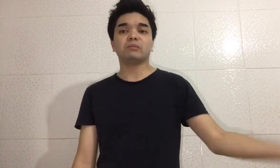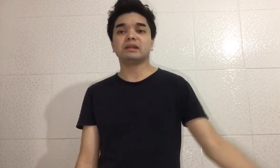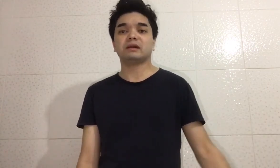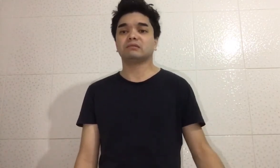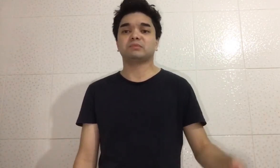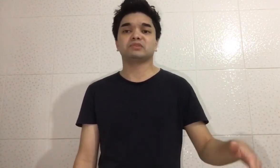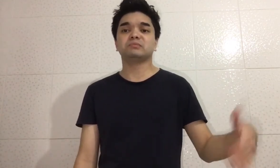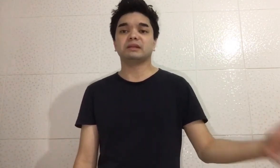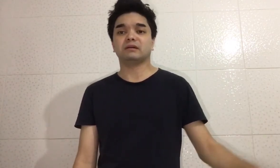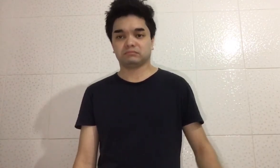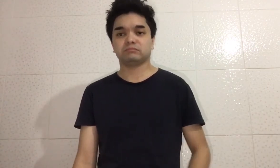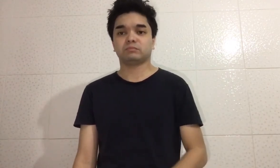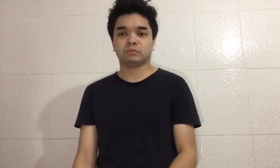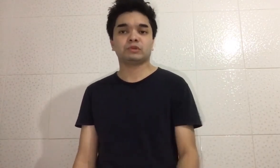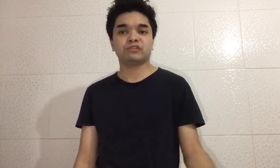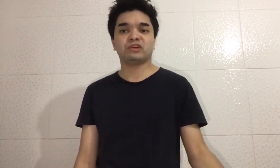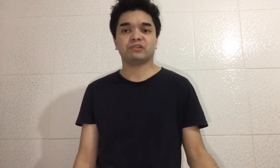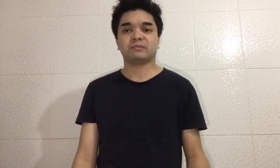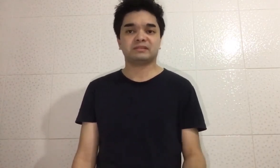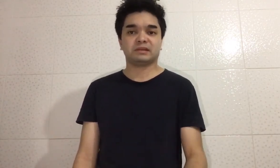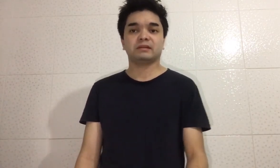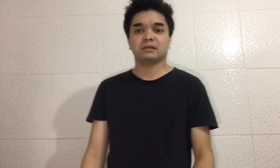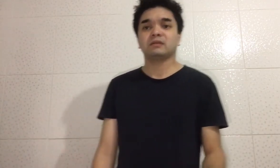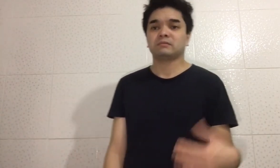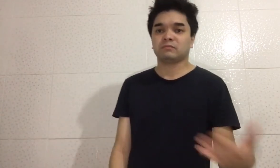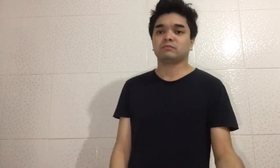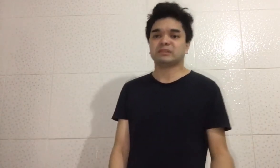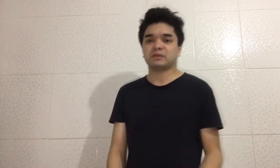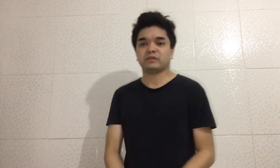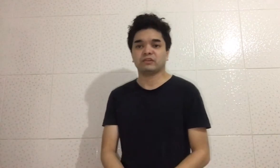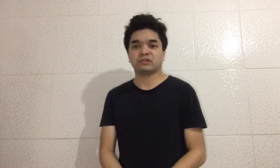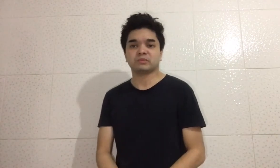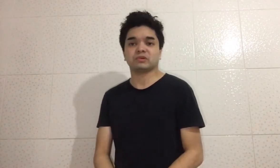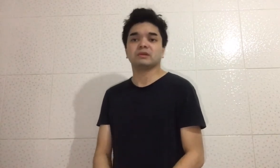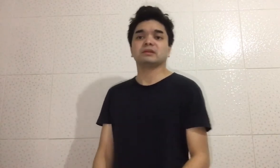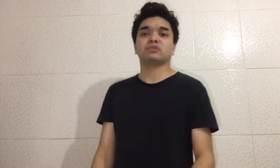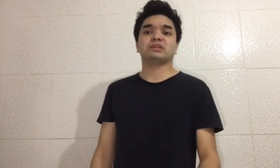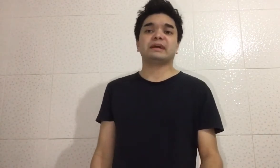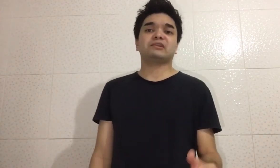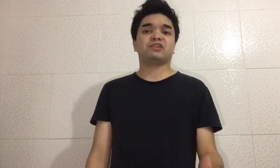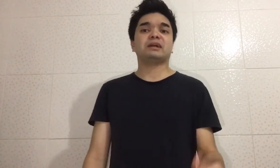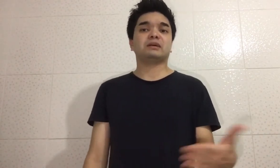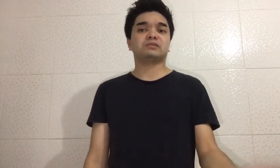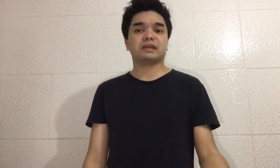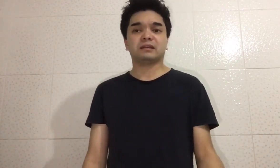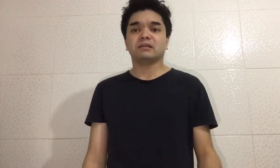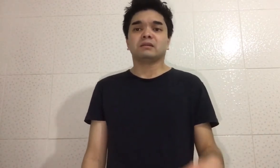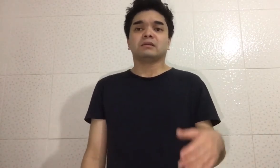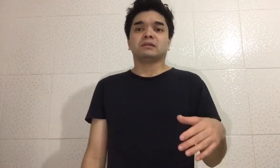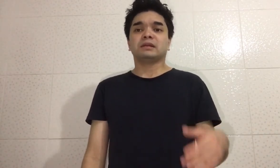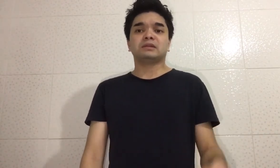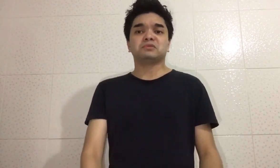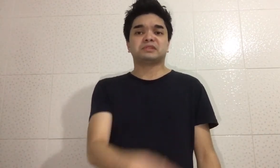1.000.000, depois 1.000.000, em diante, mas é mais pra frente, tá, pessoal? Então hoje a ideia é chegar até o 100 e